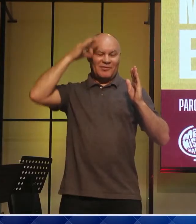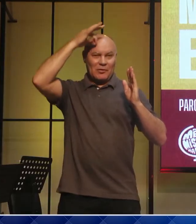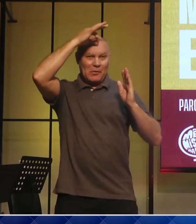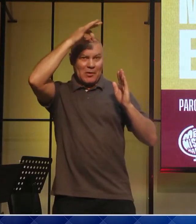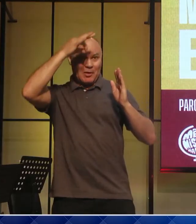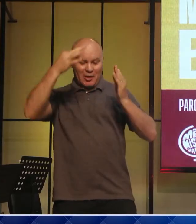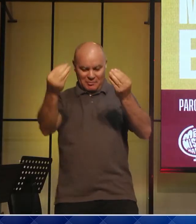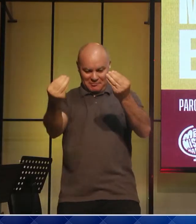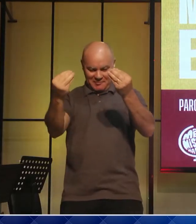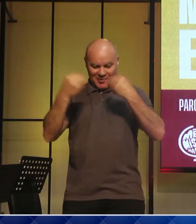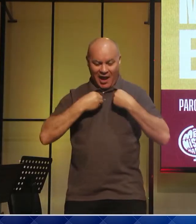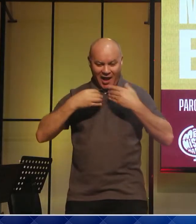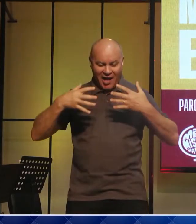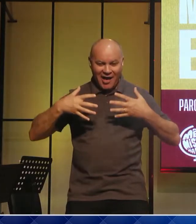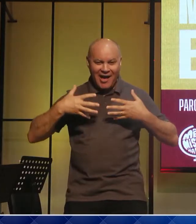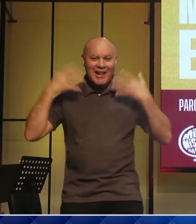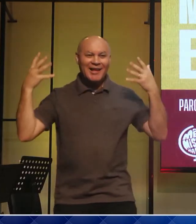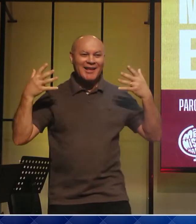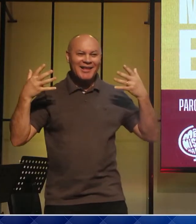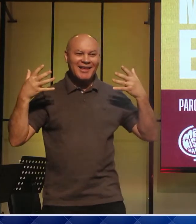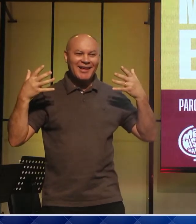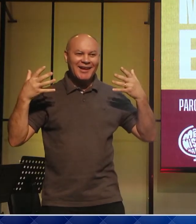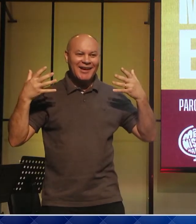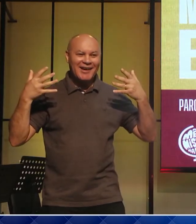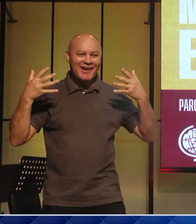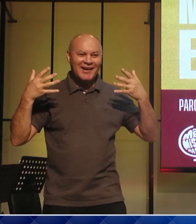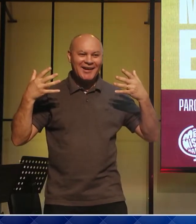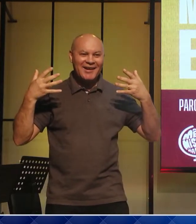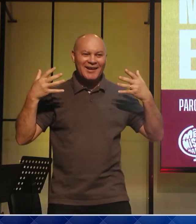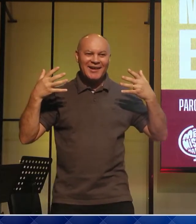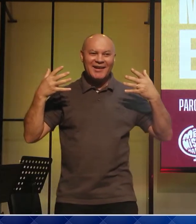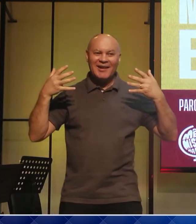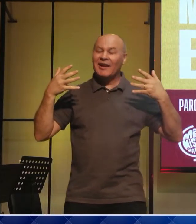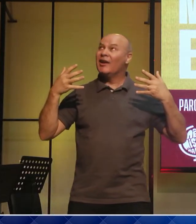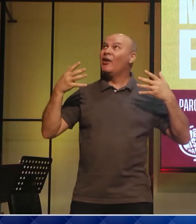do Senhor é a nossa força.